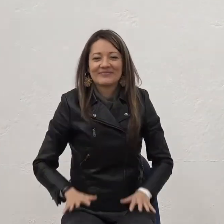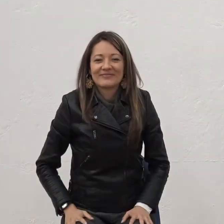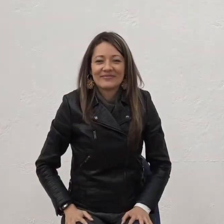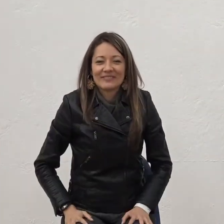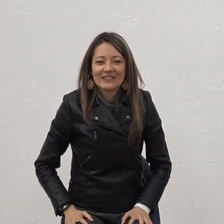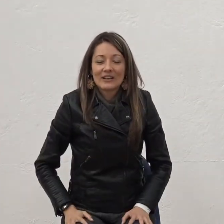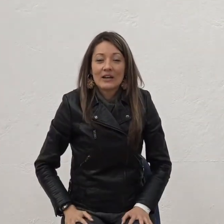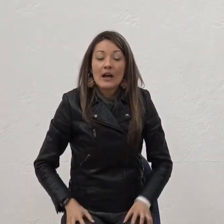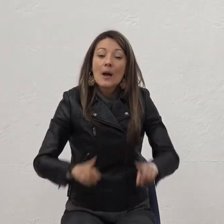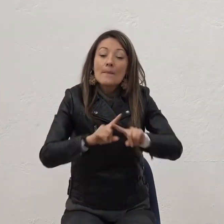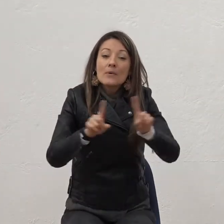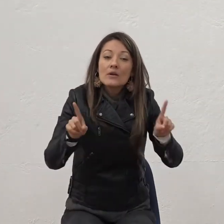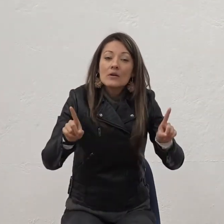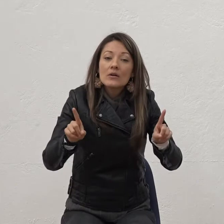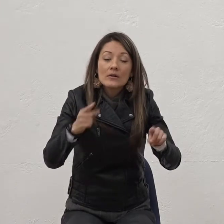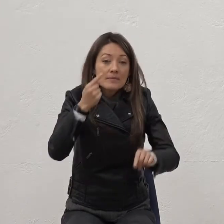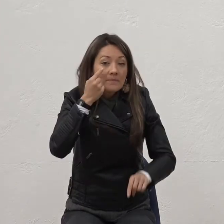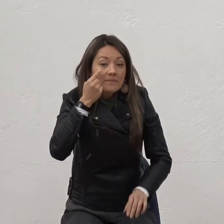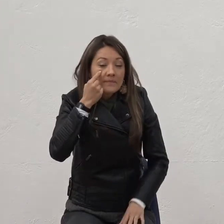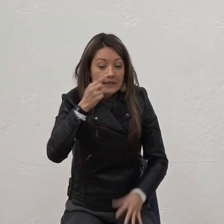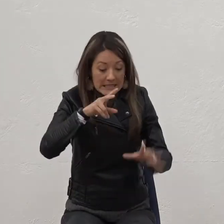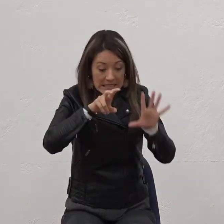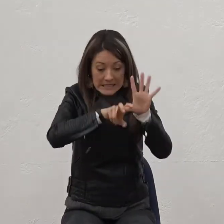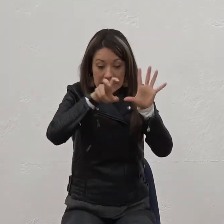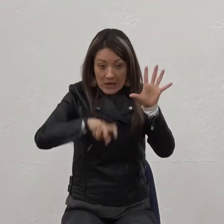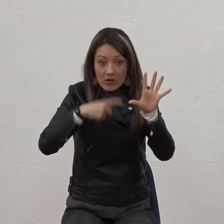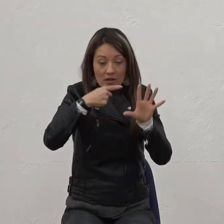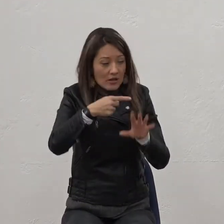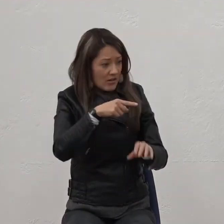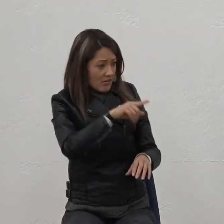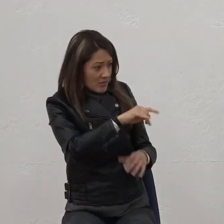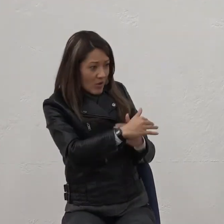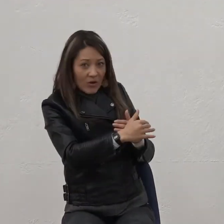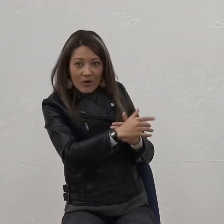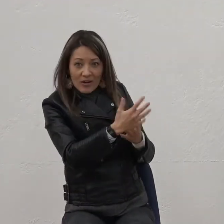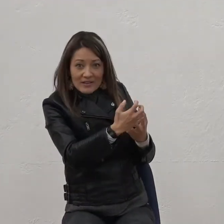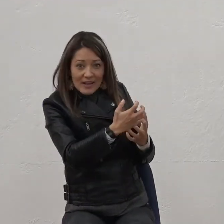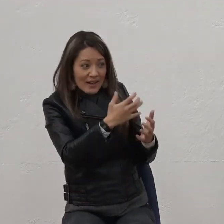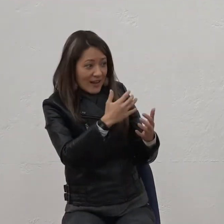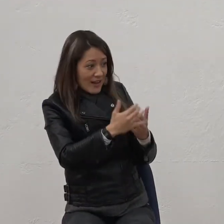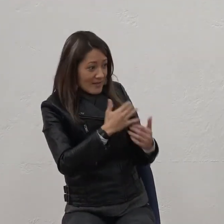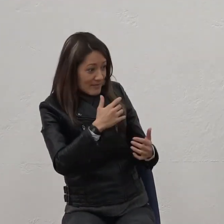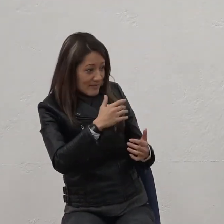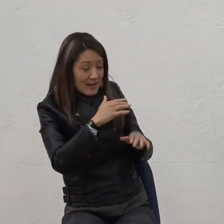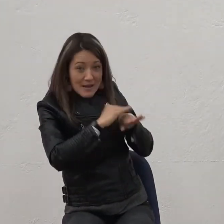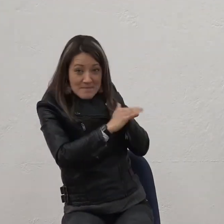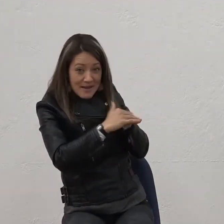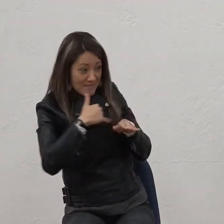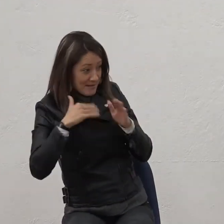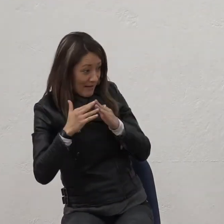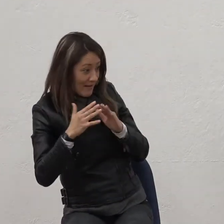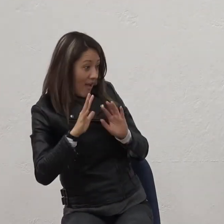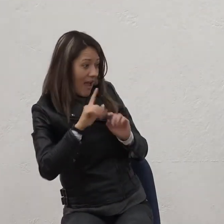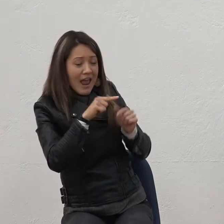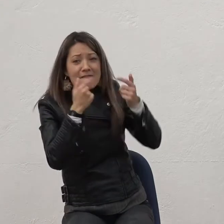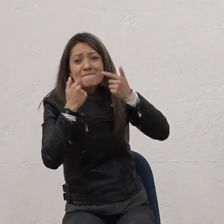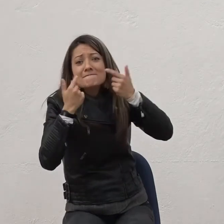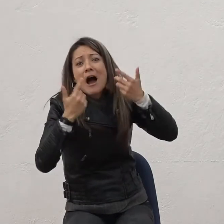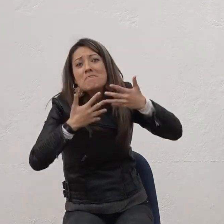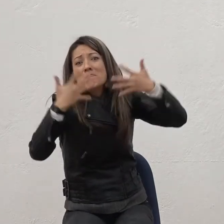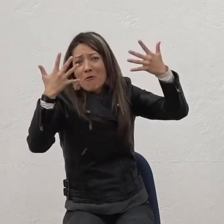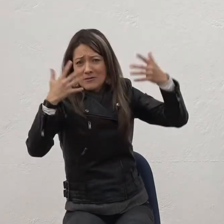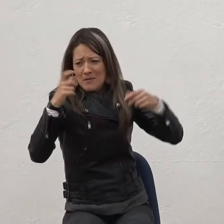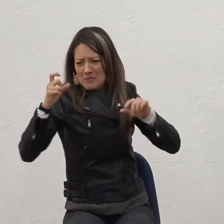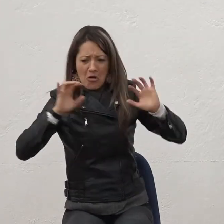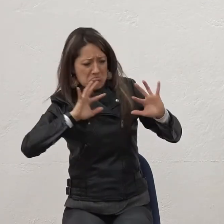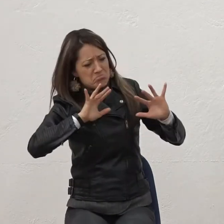necesidad. Pero mire, que el Señor se invitó, pues hagámosle. Ven, el famoso, la multitud le